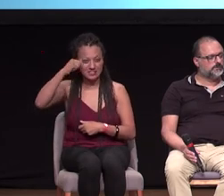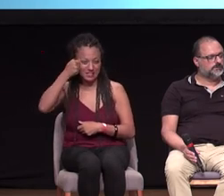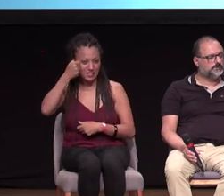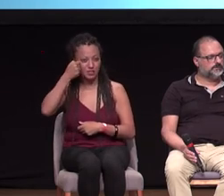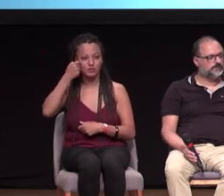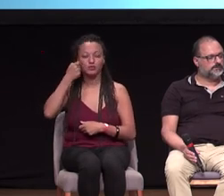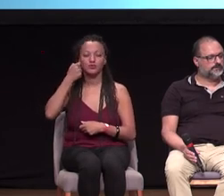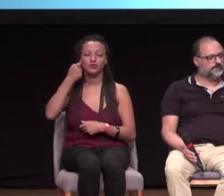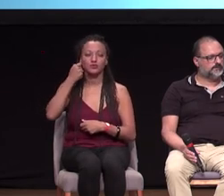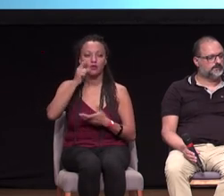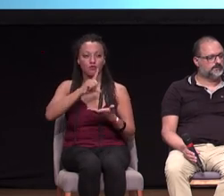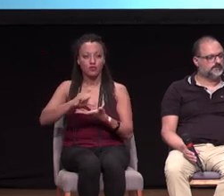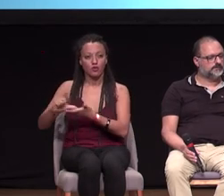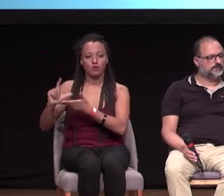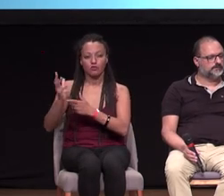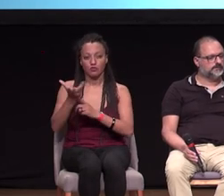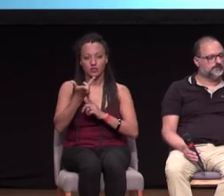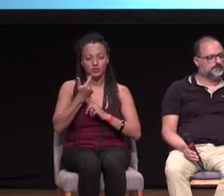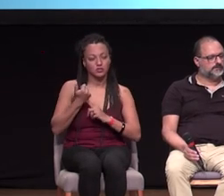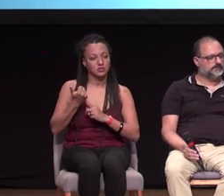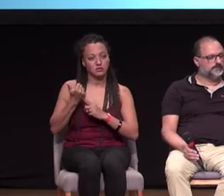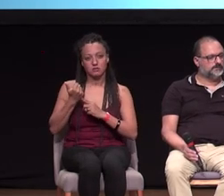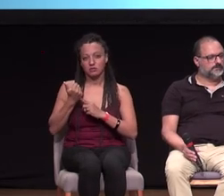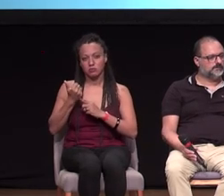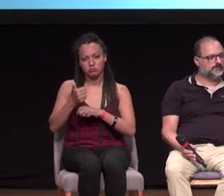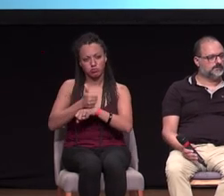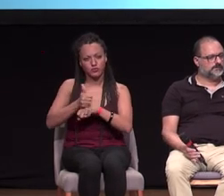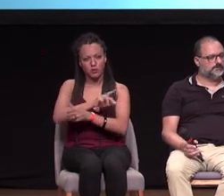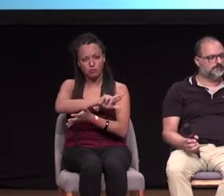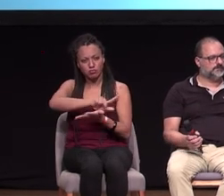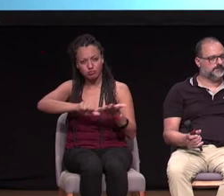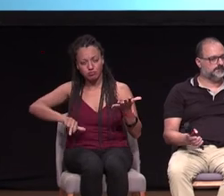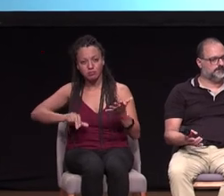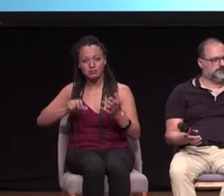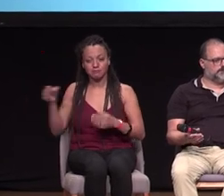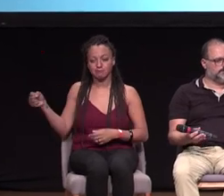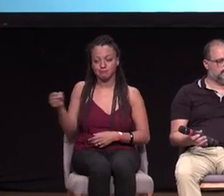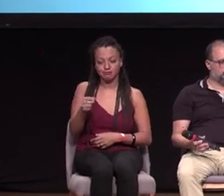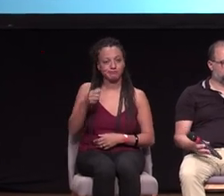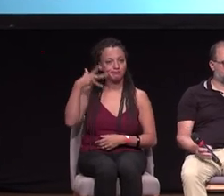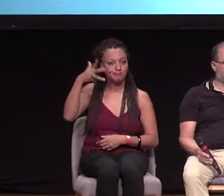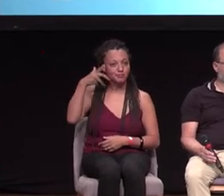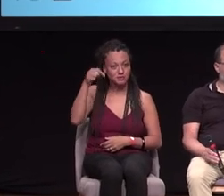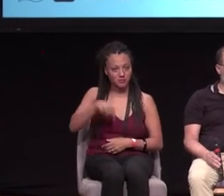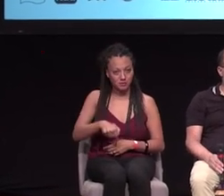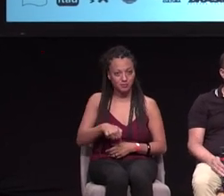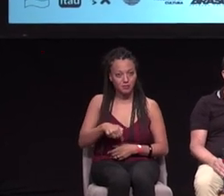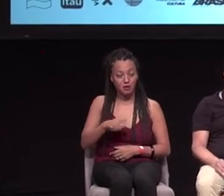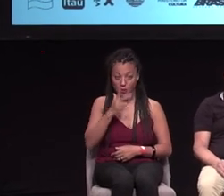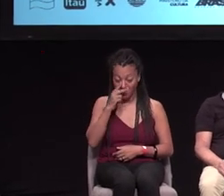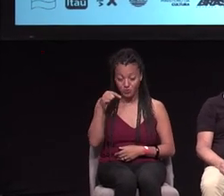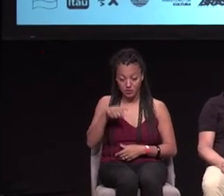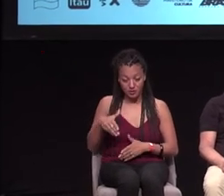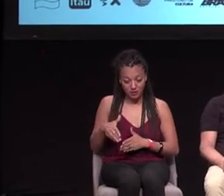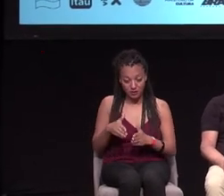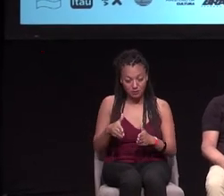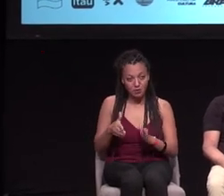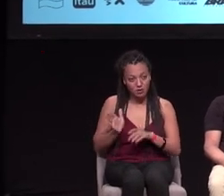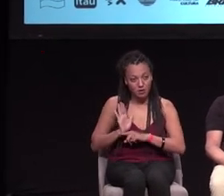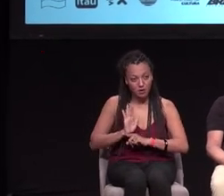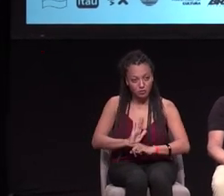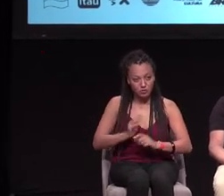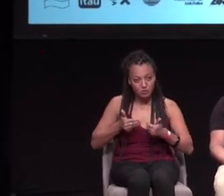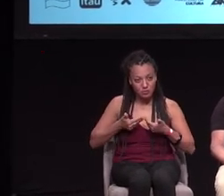artistas plásticos né eu acho que é esse é o caminho é para a gente trazer as histórias e as